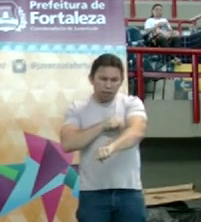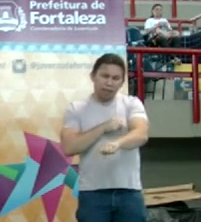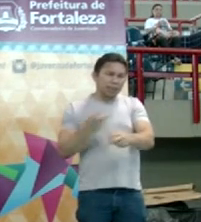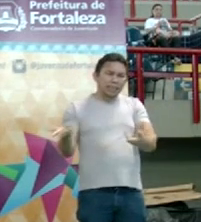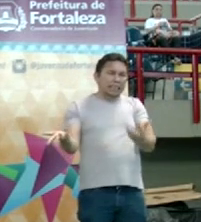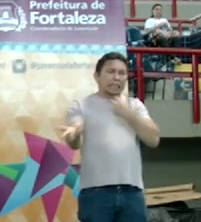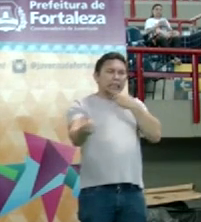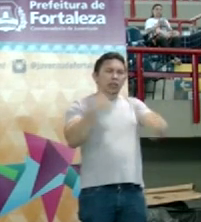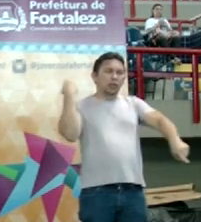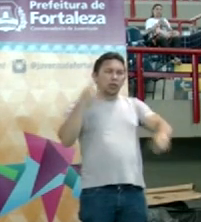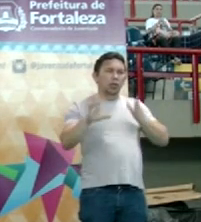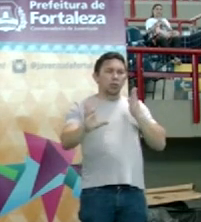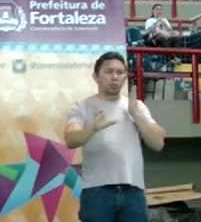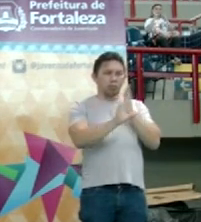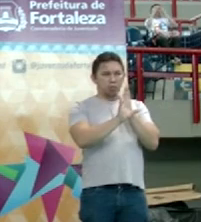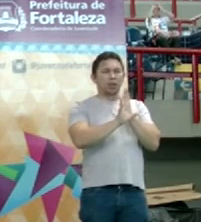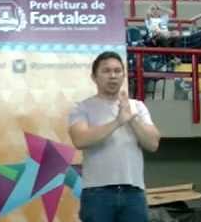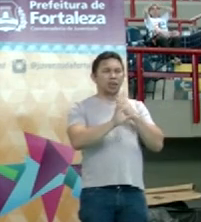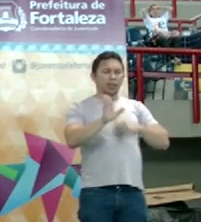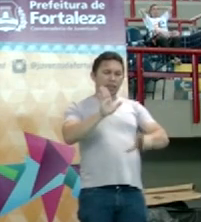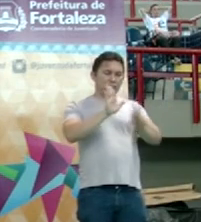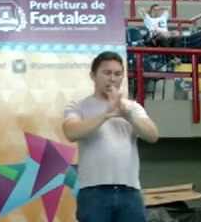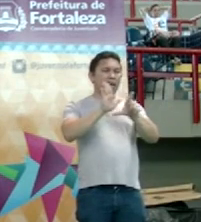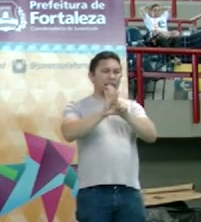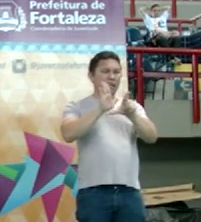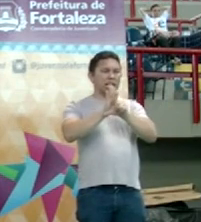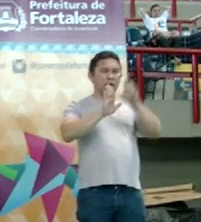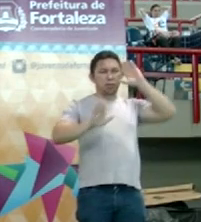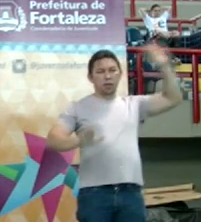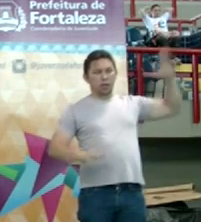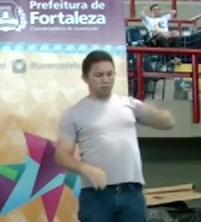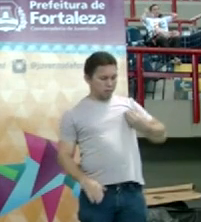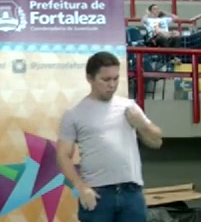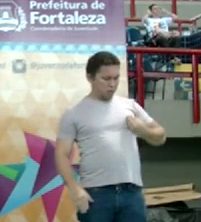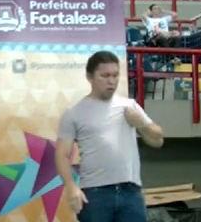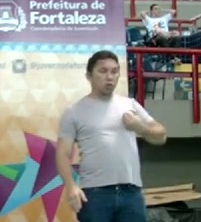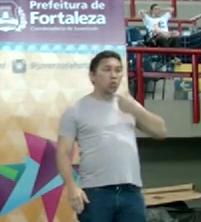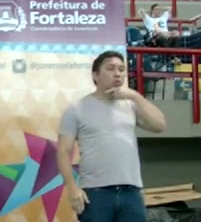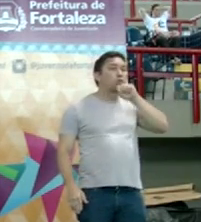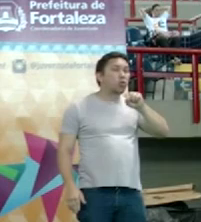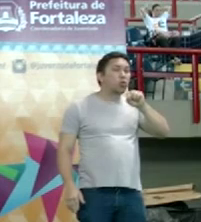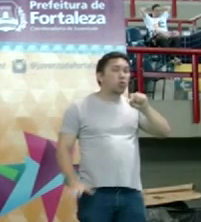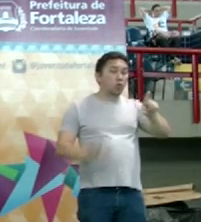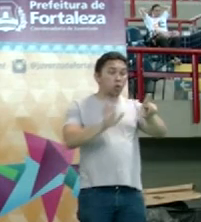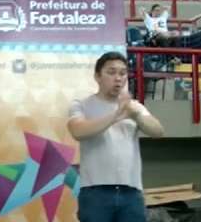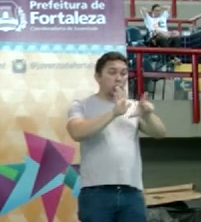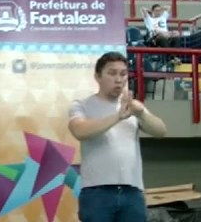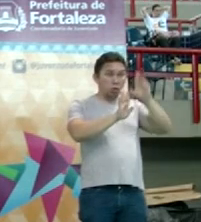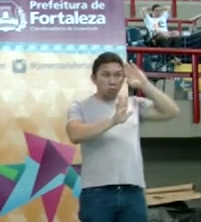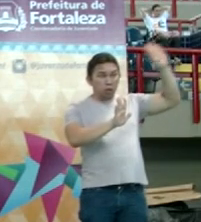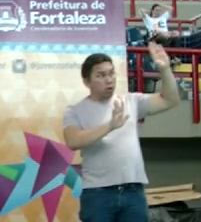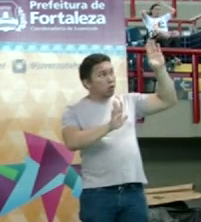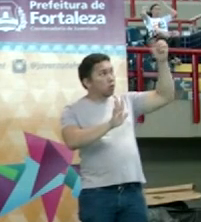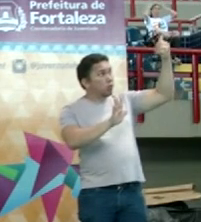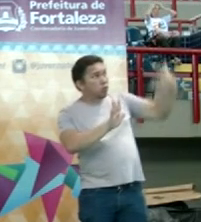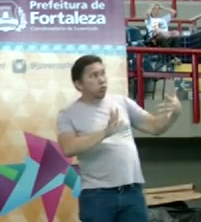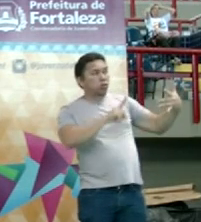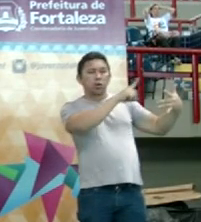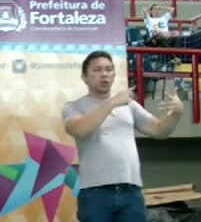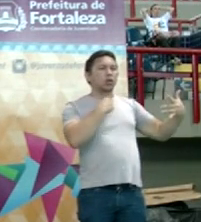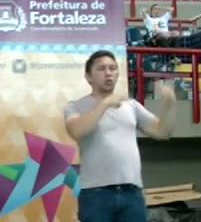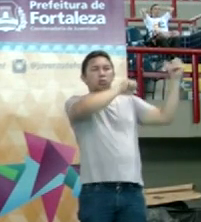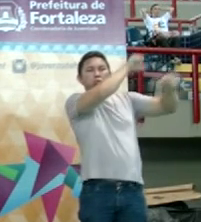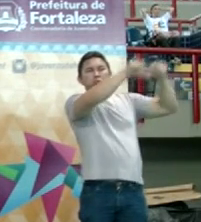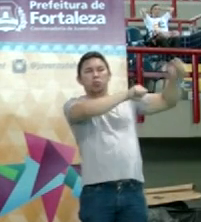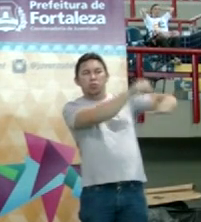coisa chamada a lei pétrea, a cláusula pétrea, que significa dizer que são elementos que não se